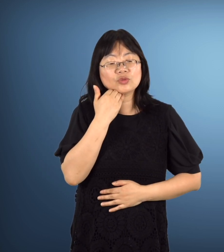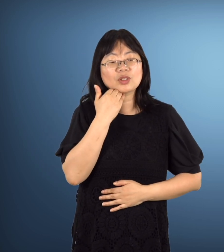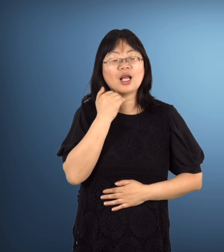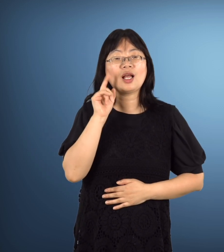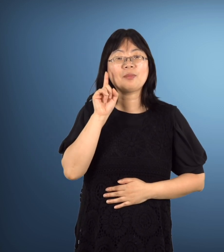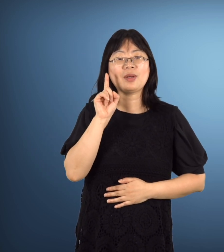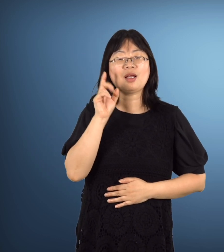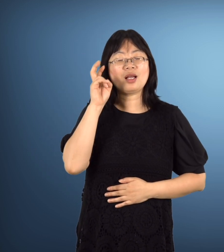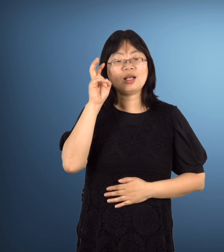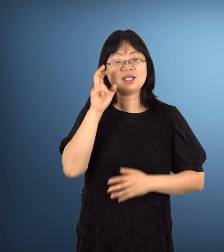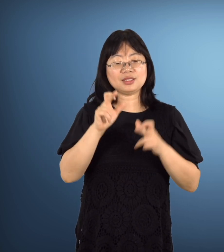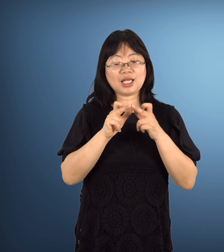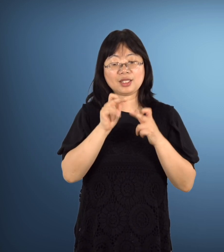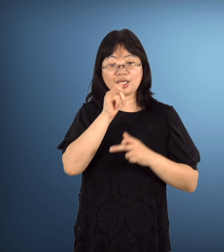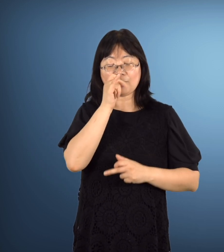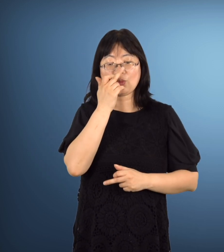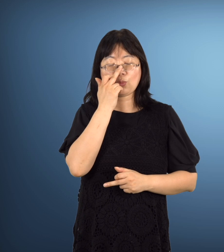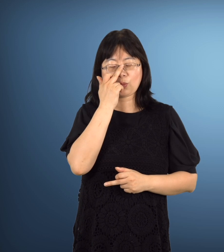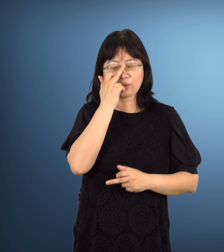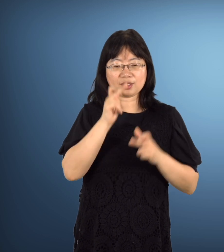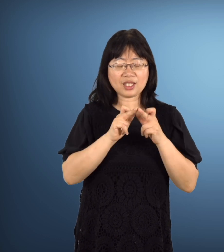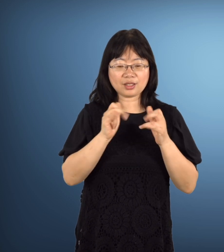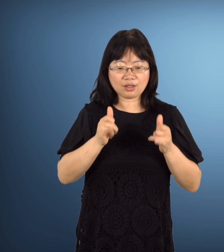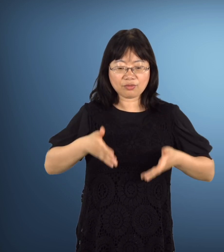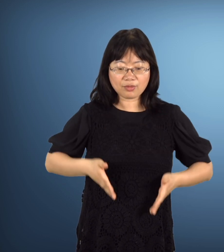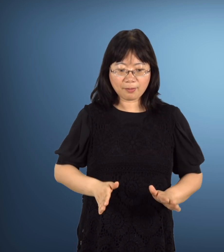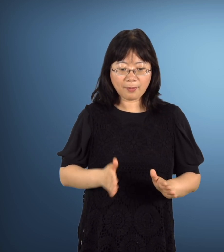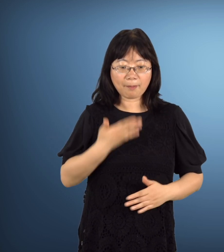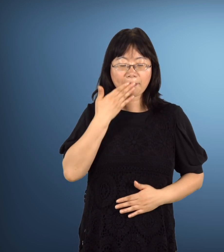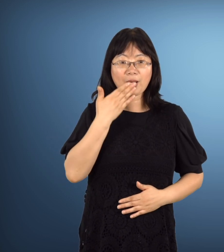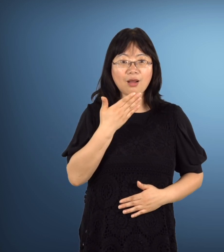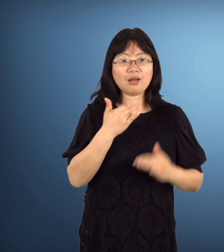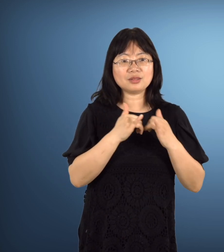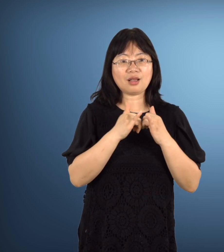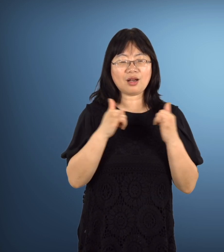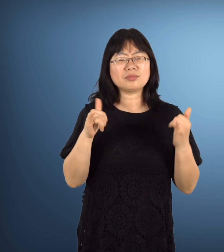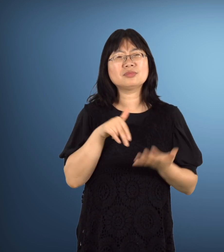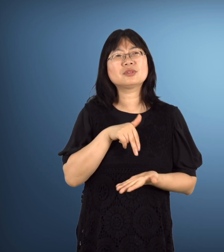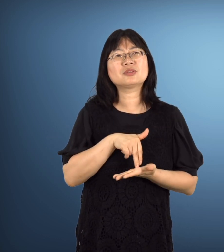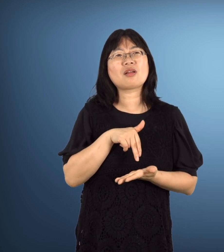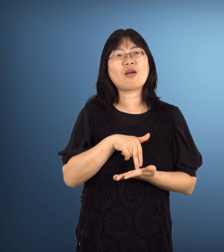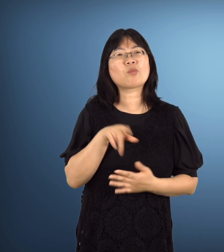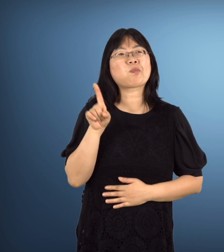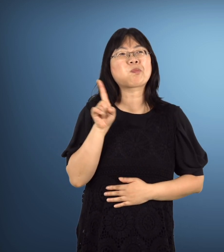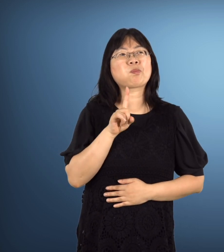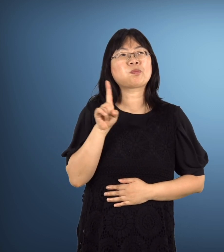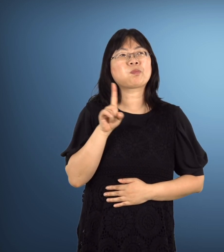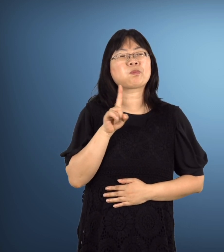누군가가 장애를 겪고 또 장애인으로 태어나면 사람들은